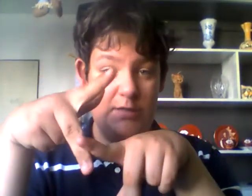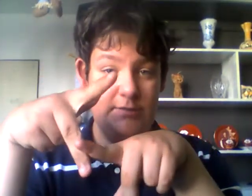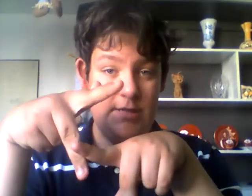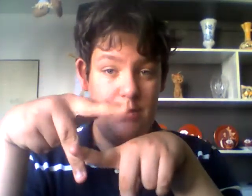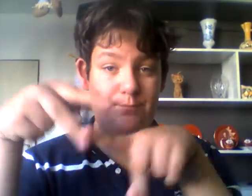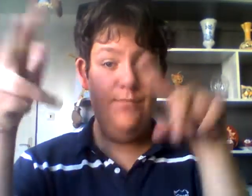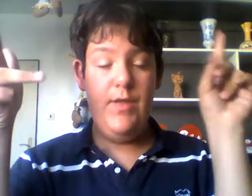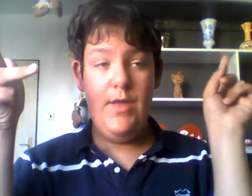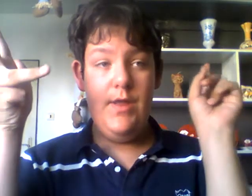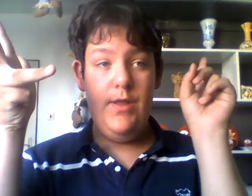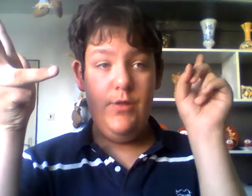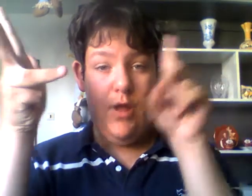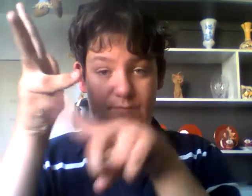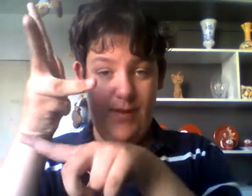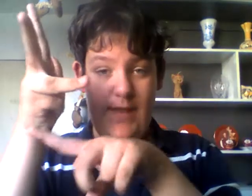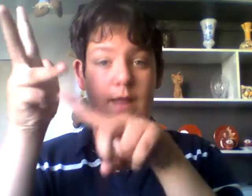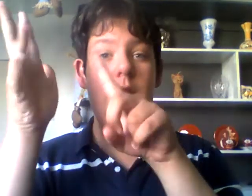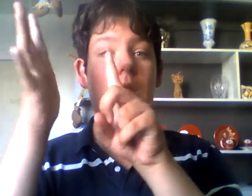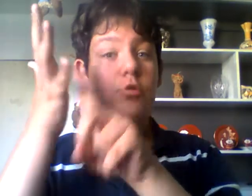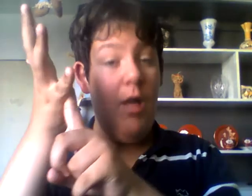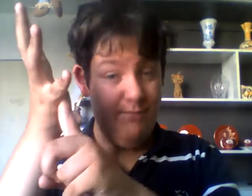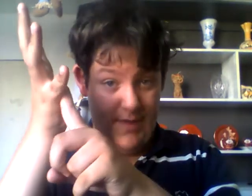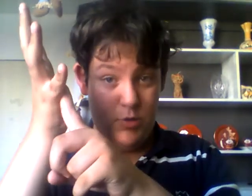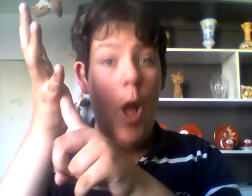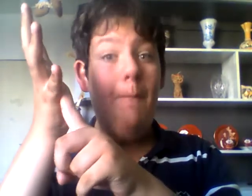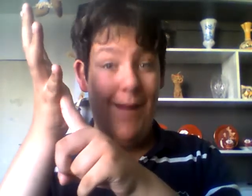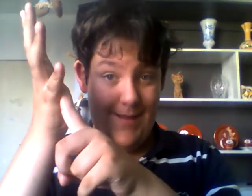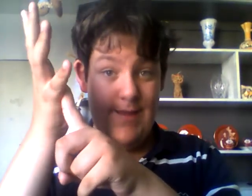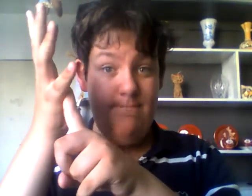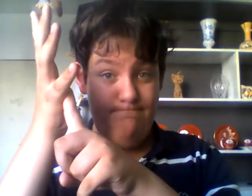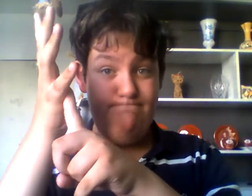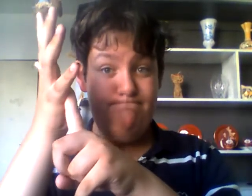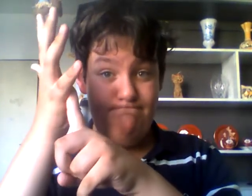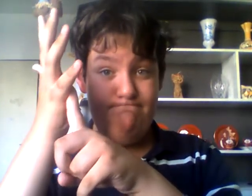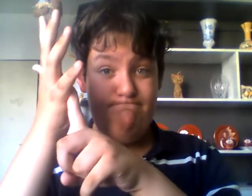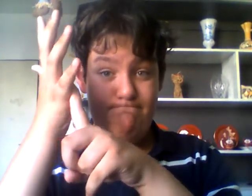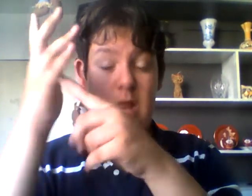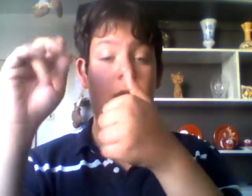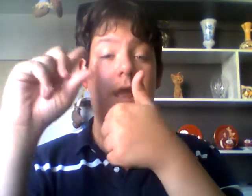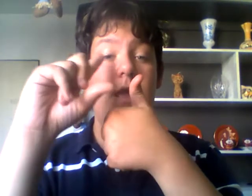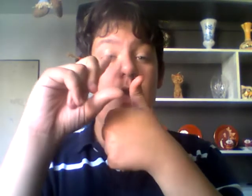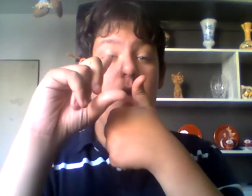do Bulharska, do Afriky, za mě, do Ameriky.